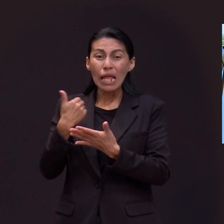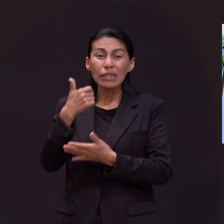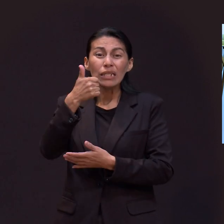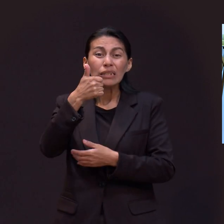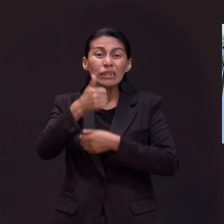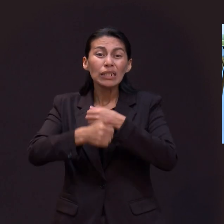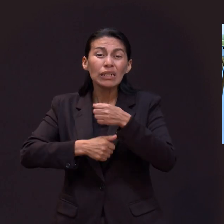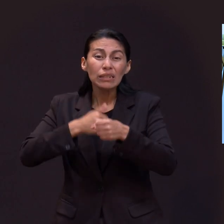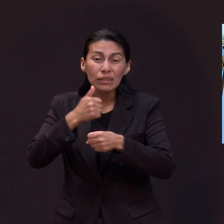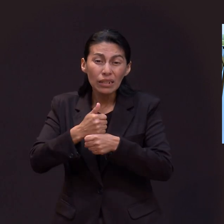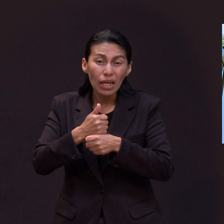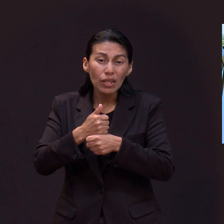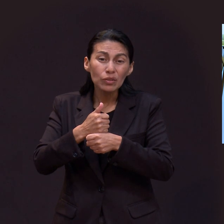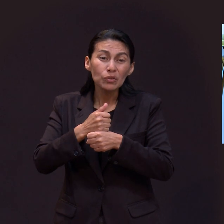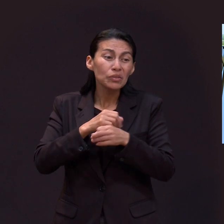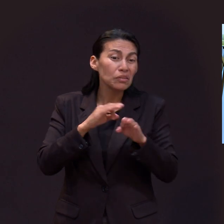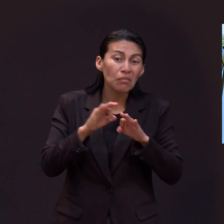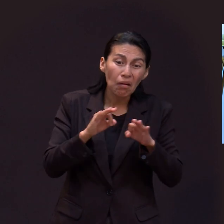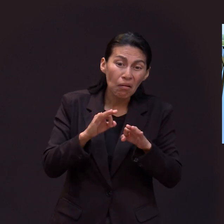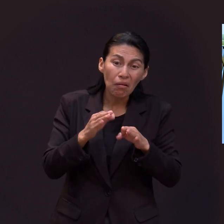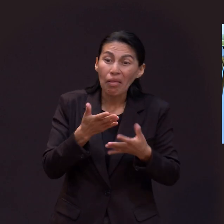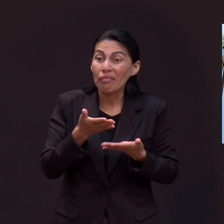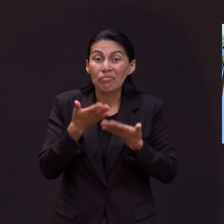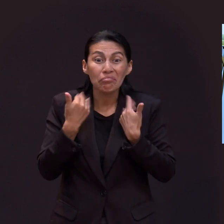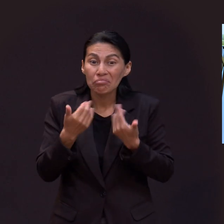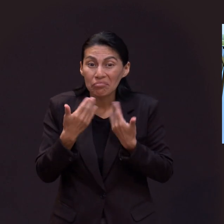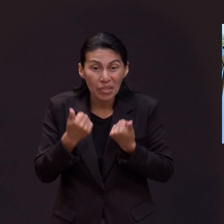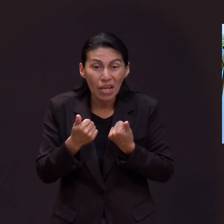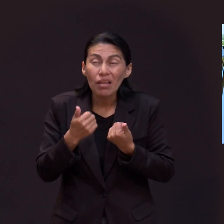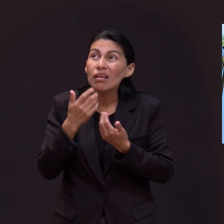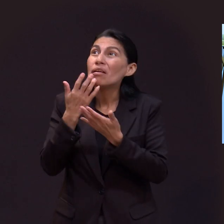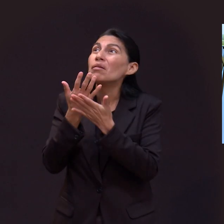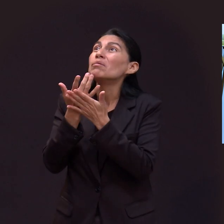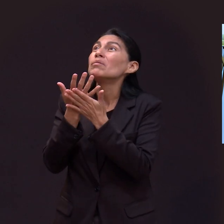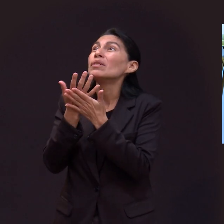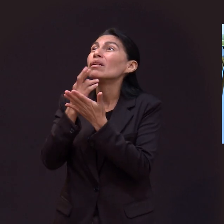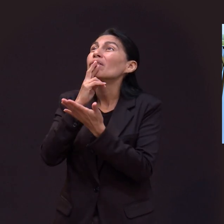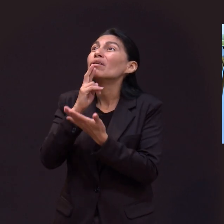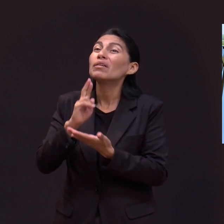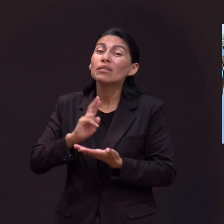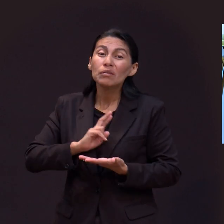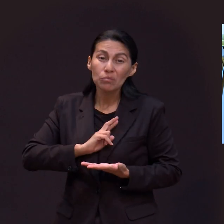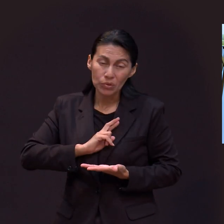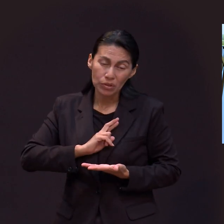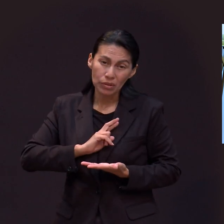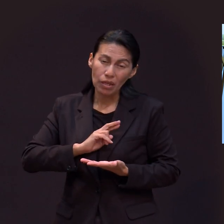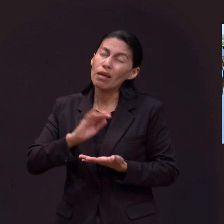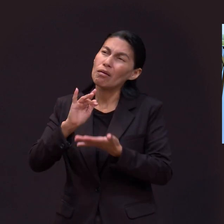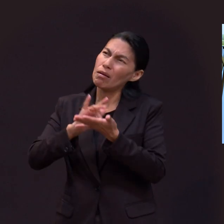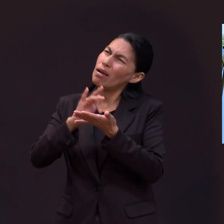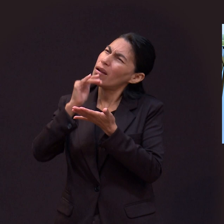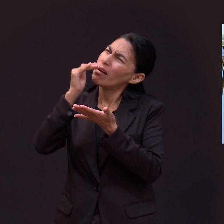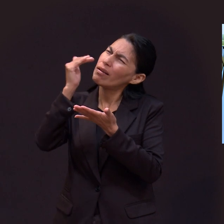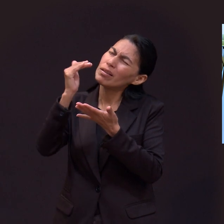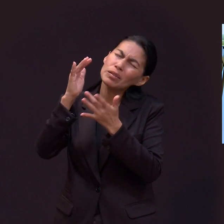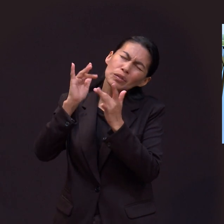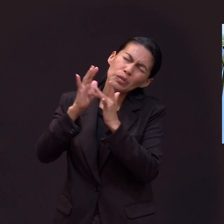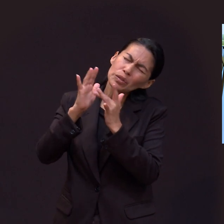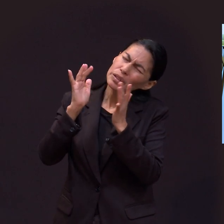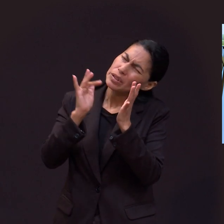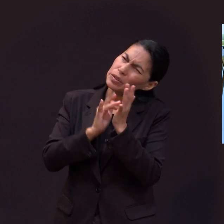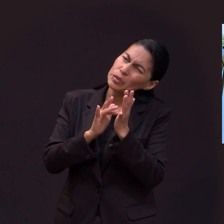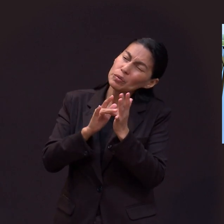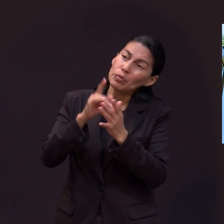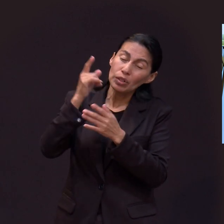que me quedé sin oportunidad y estoy esperando una respuesta de parte de nuestro dios y agradezco a mi señor